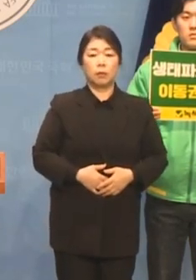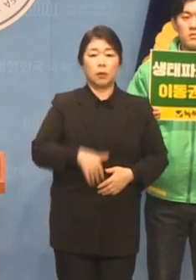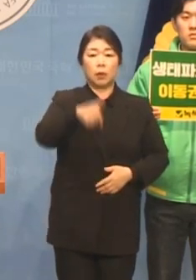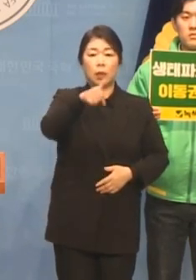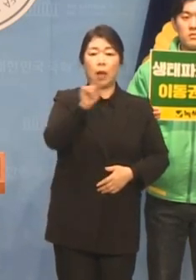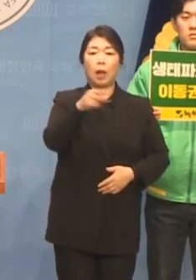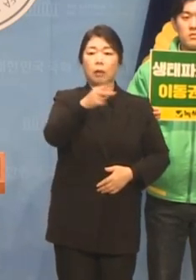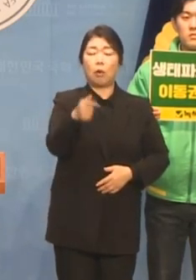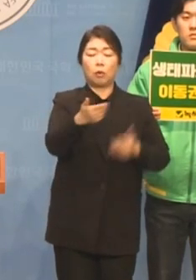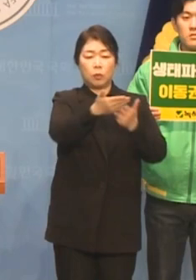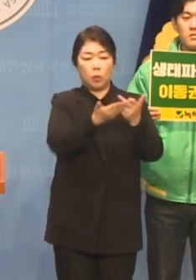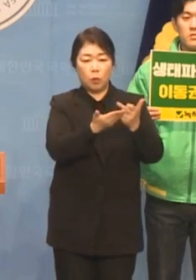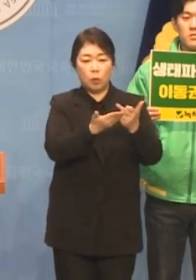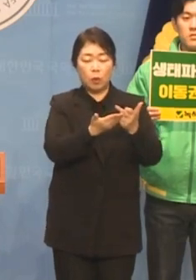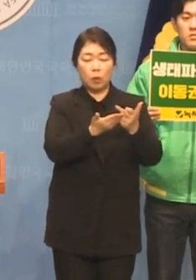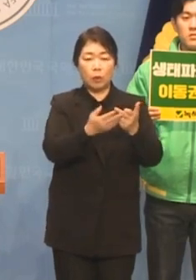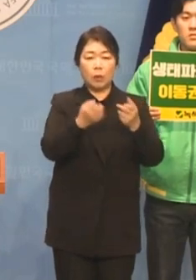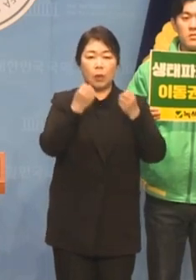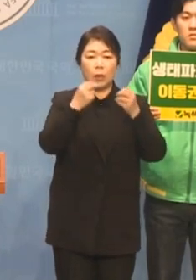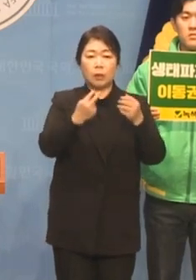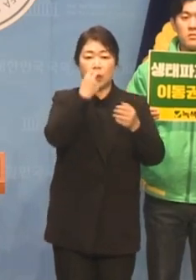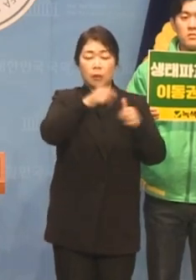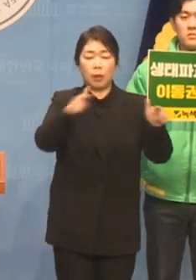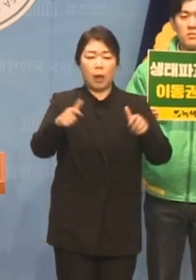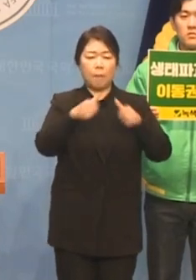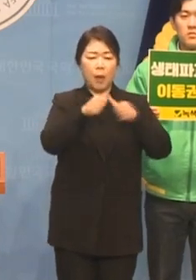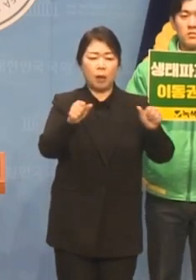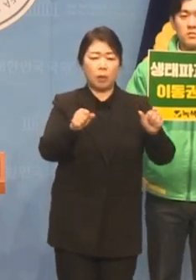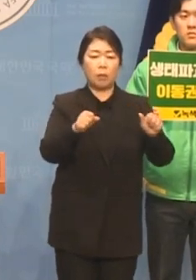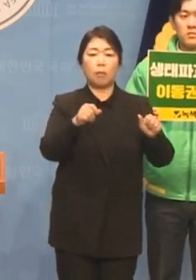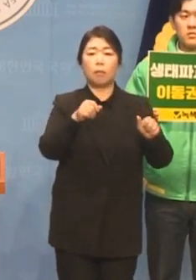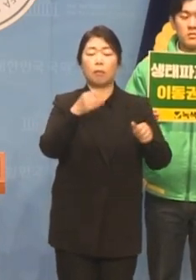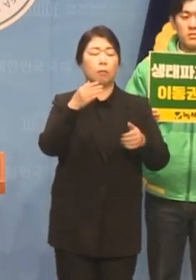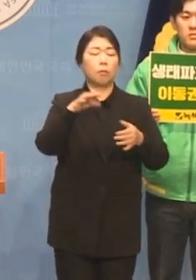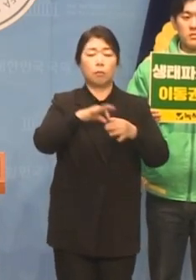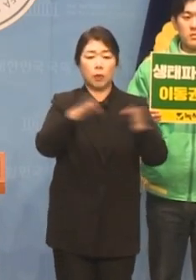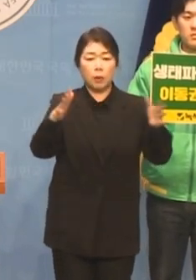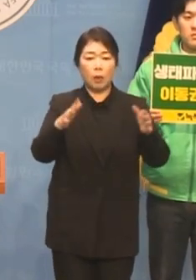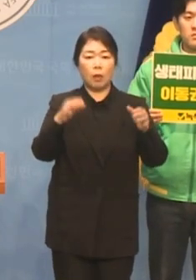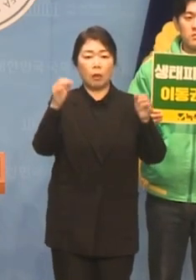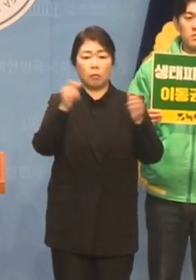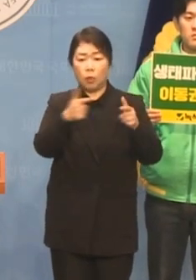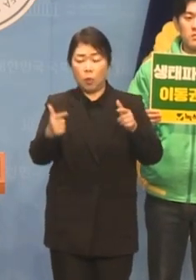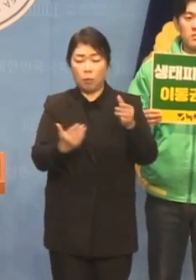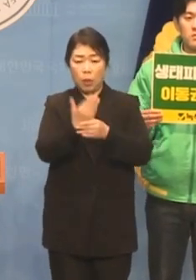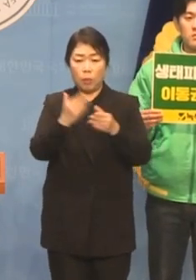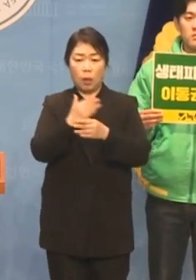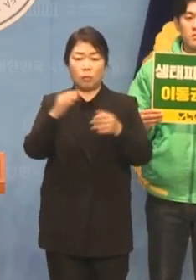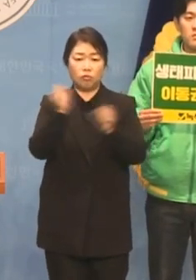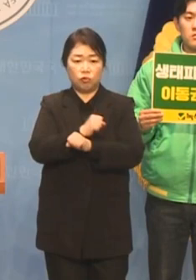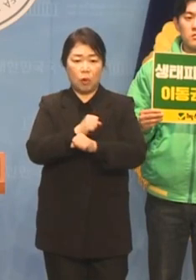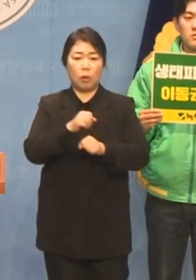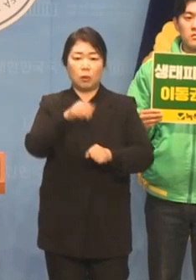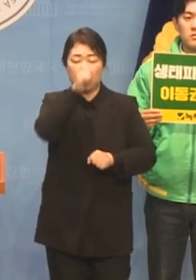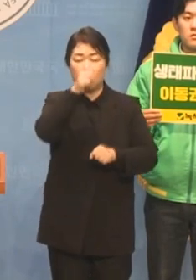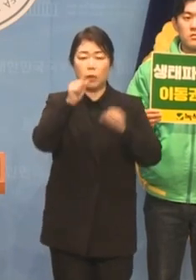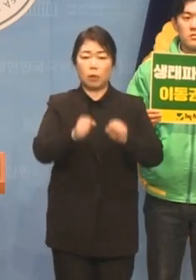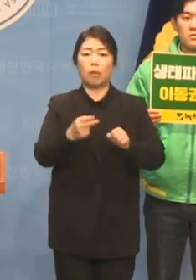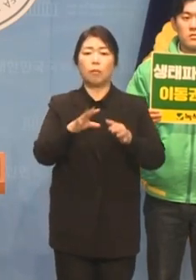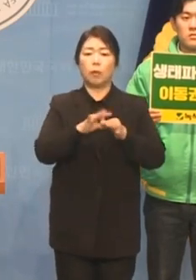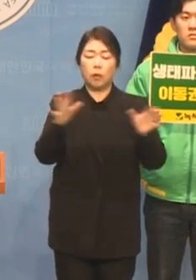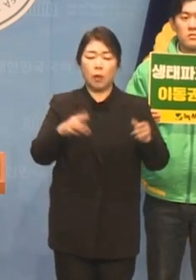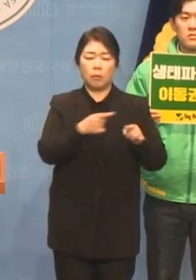특별법은 생태계가 망가지는 말든 지역이 망하든 말든 숱한 사고로 누가 죽어 나가든 말든